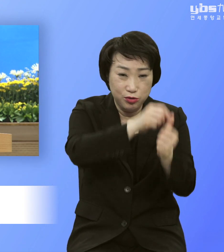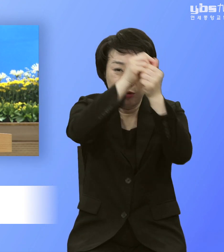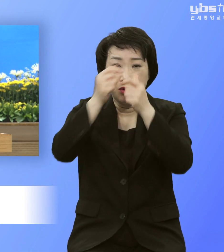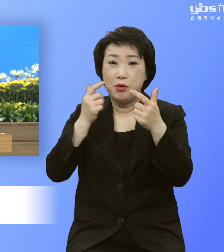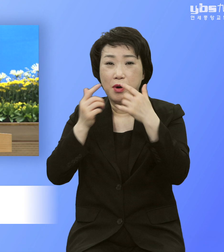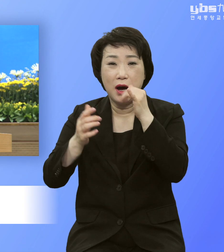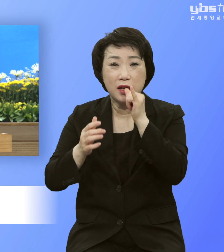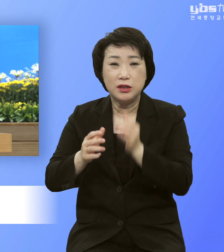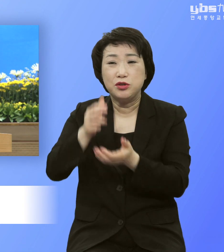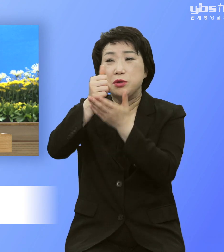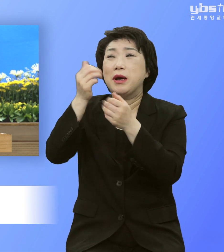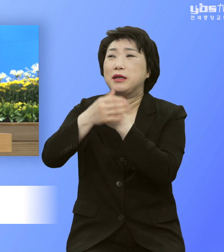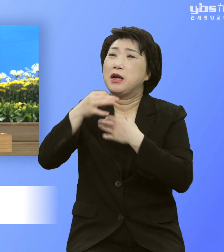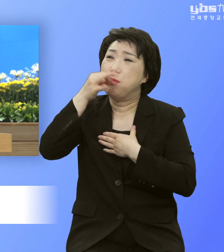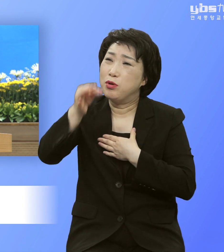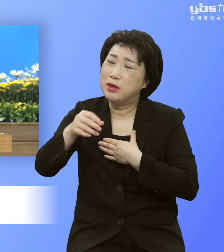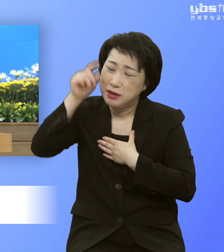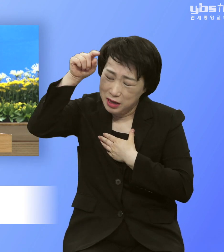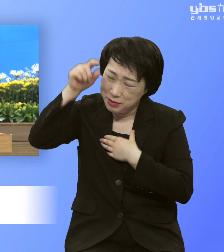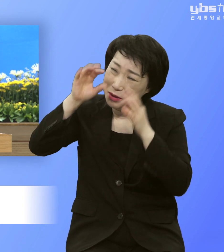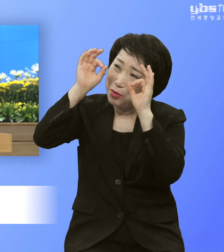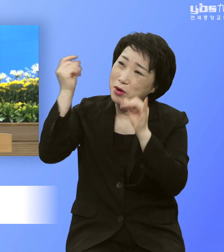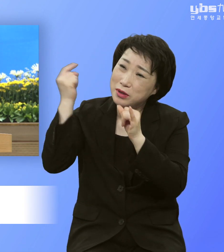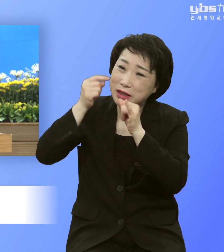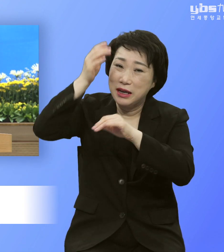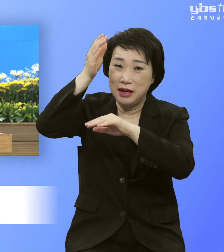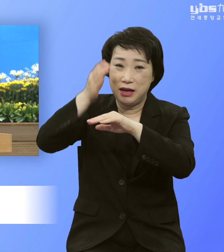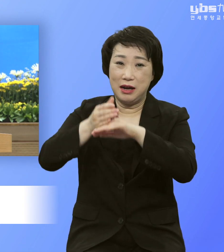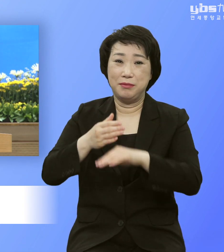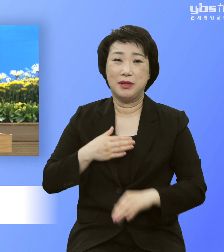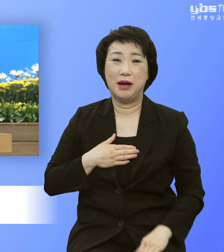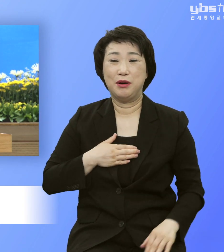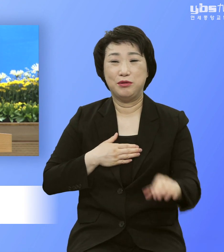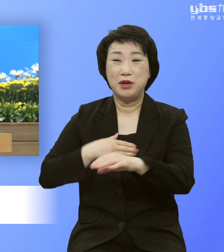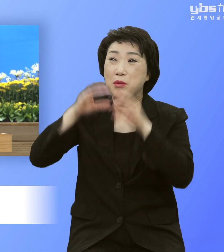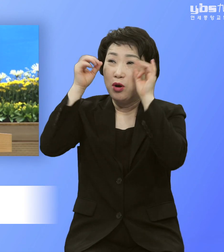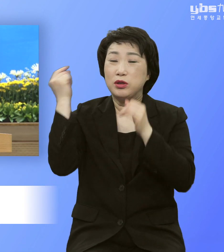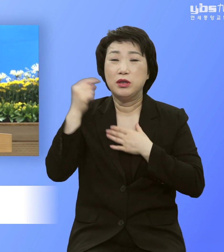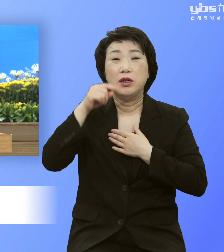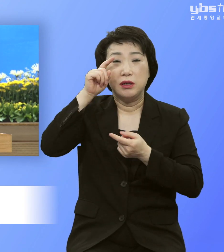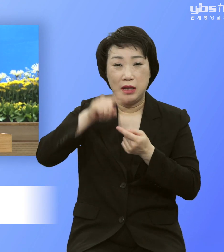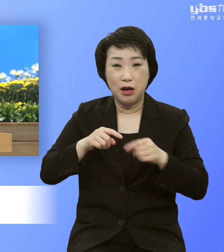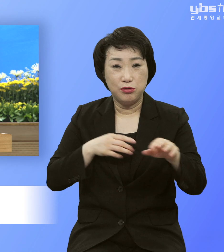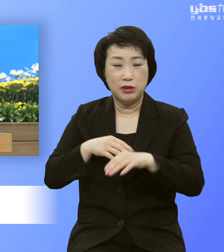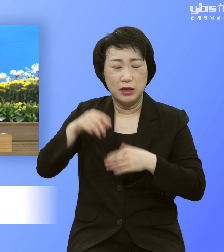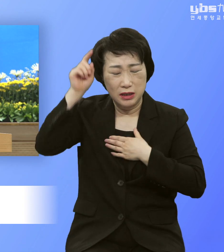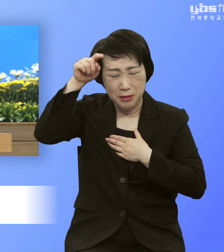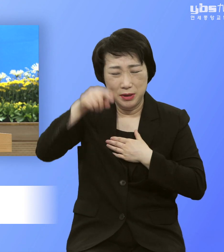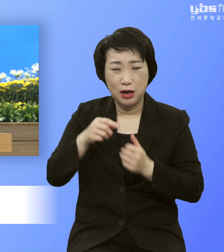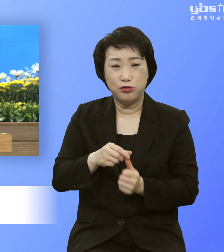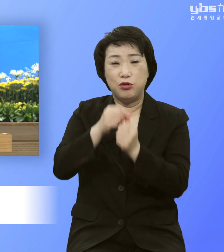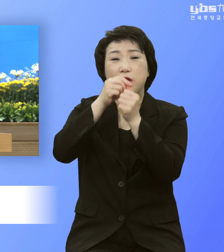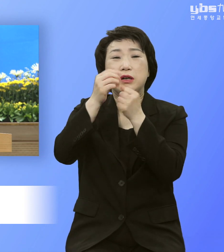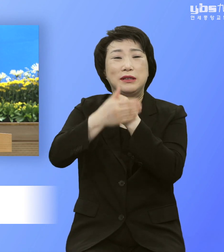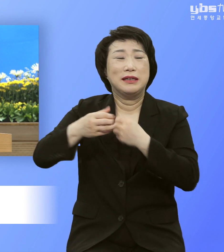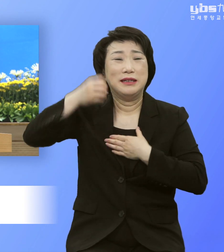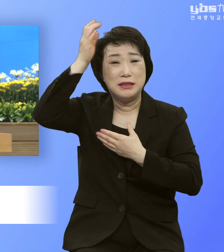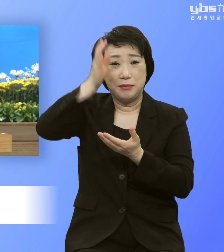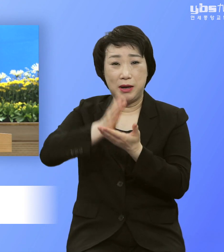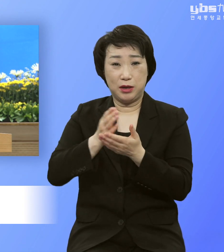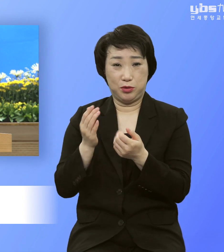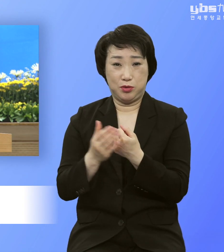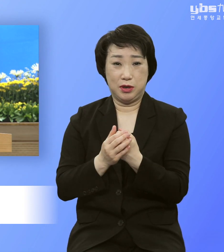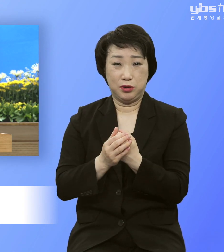구원코자 하는 주님의 은혜의 목소리 날마다 듣게 하시니 감사합니다. 들은 자로서 우리가 날마다 내가 받은 구원의 은혜를 망각하지 않게